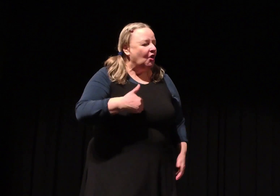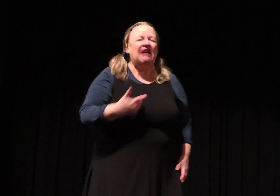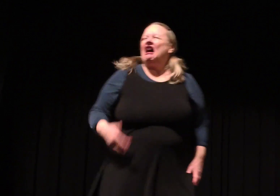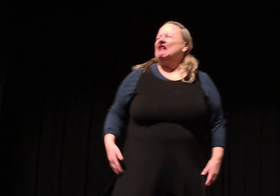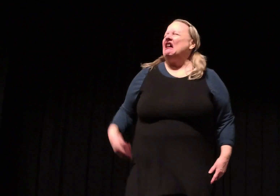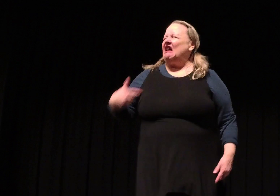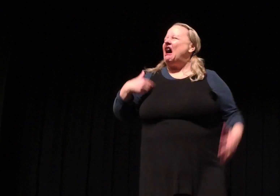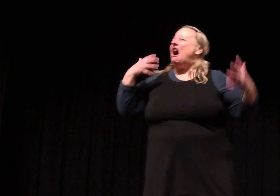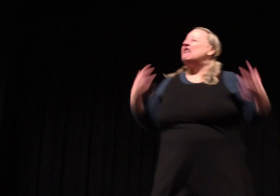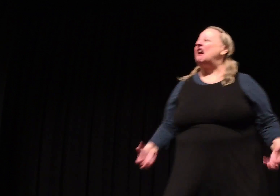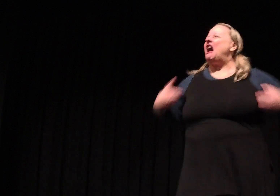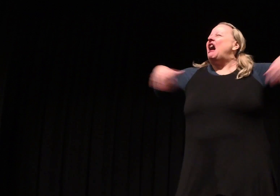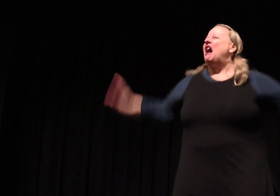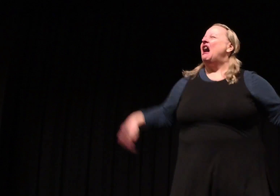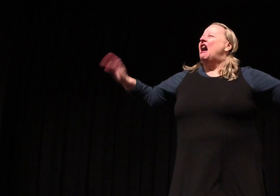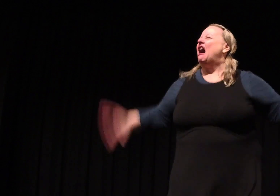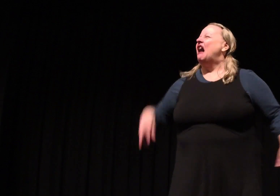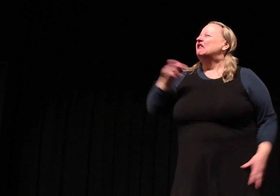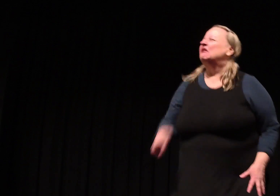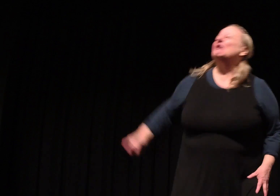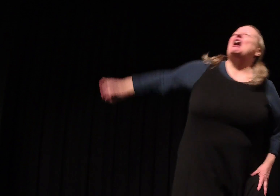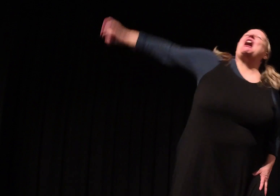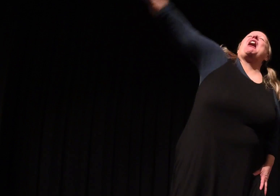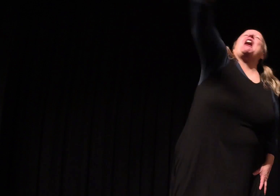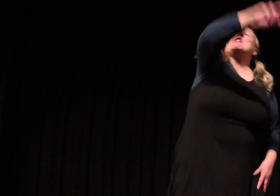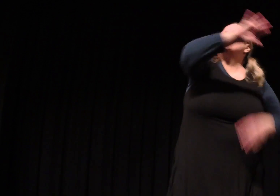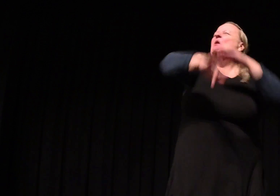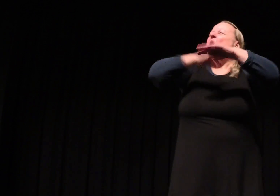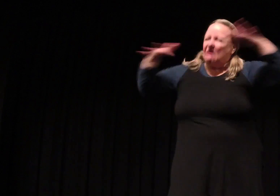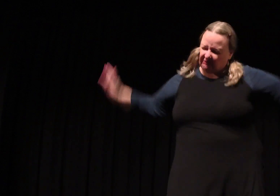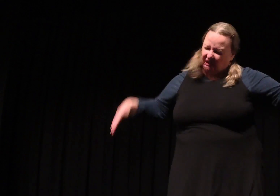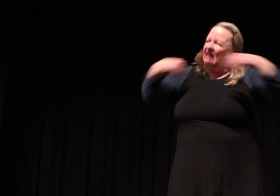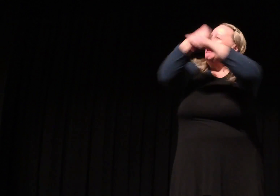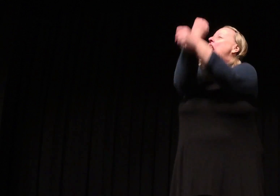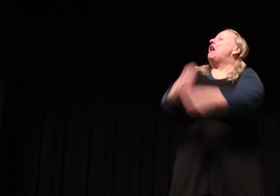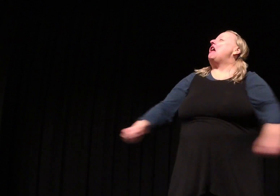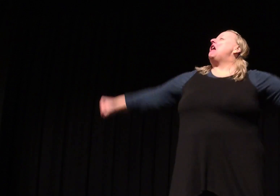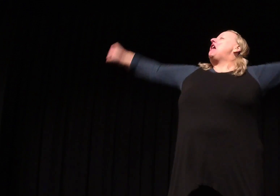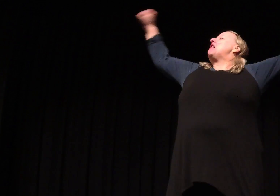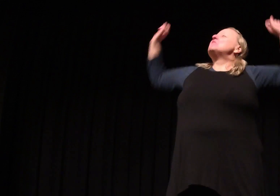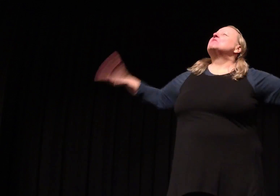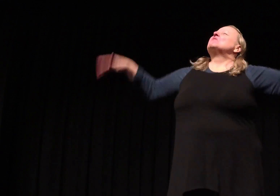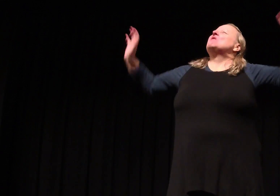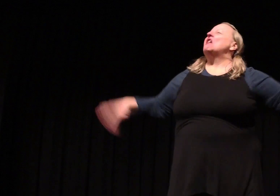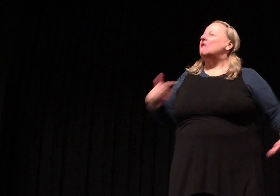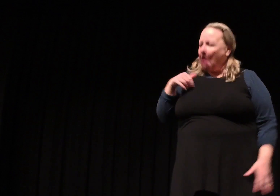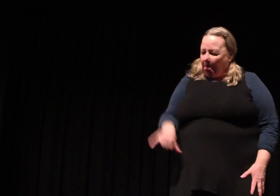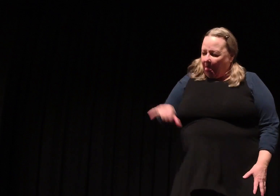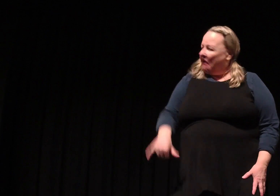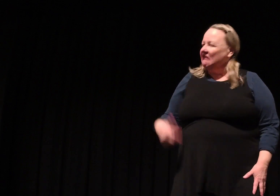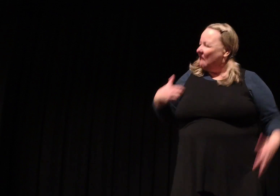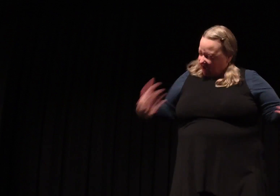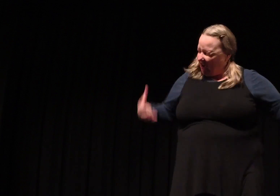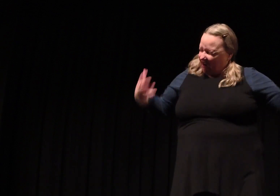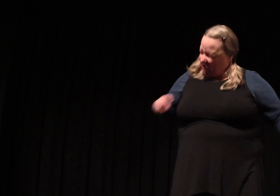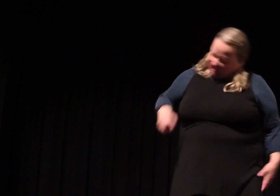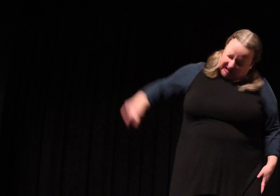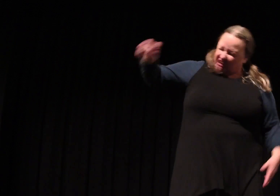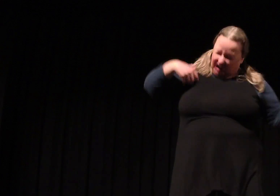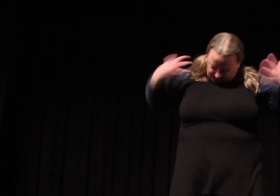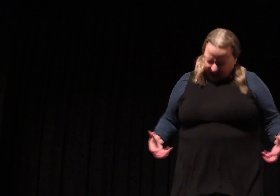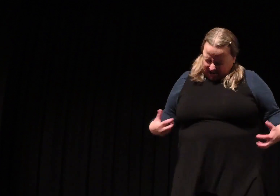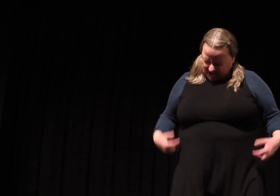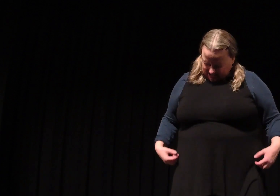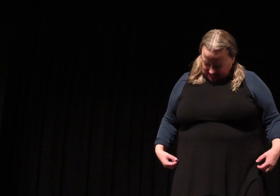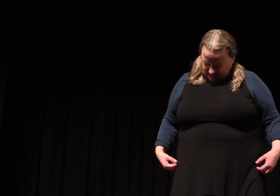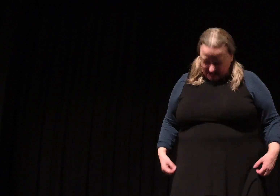Ben là, pourquoi tu veux être comme un oiseau? Ben là, c'est parce que je veux voler, là. Je veux faire le tour du monde, là. Je veux être libre. Je veux voler comme un oiseau. Je suis tannée